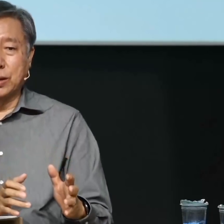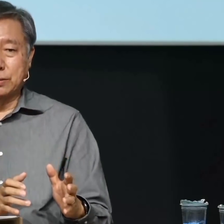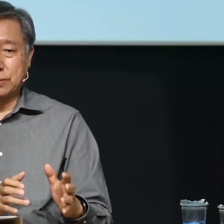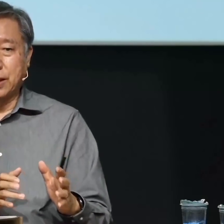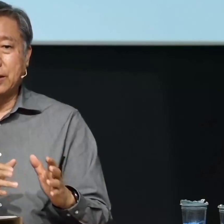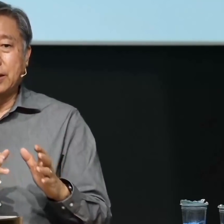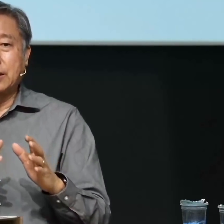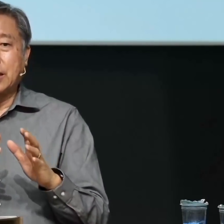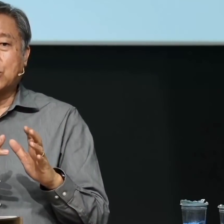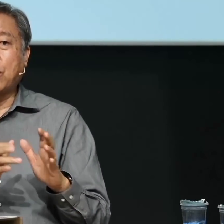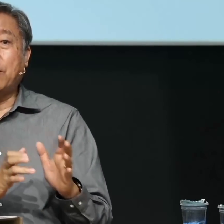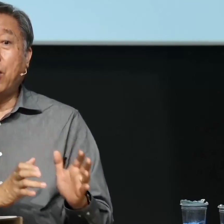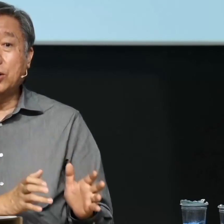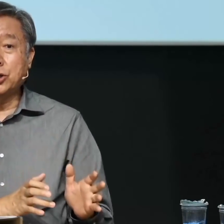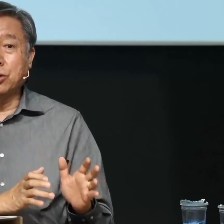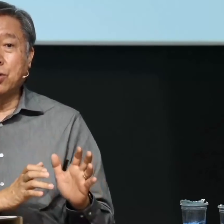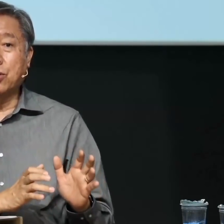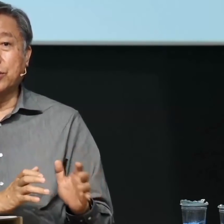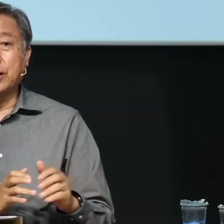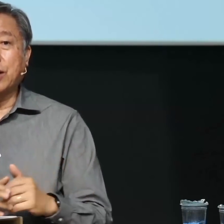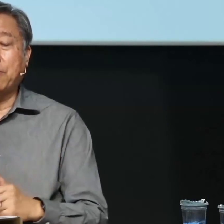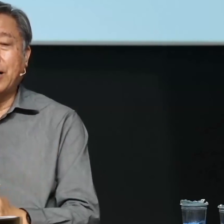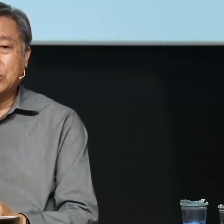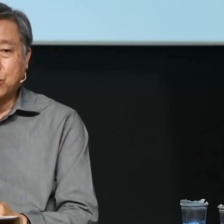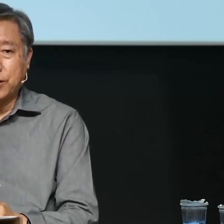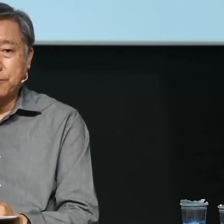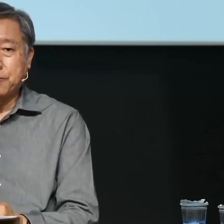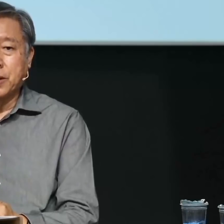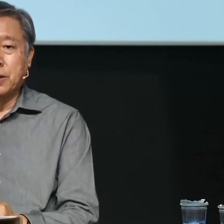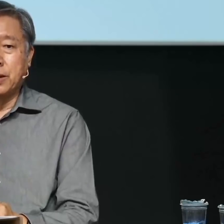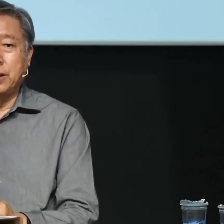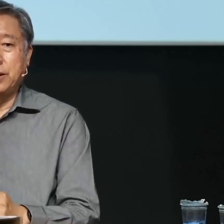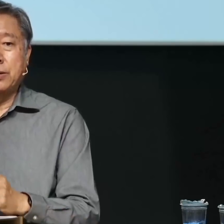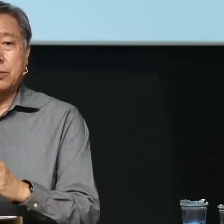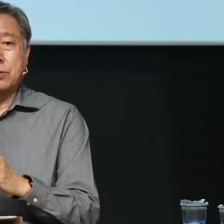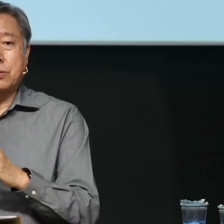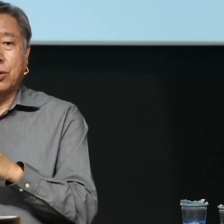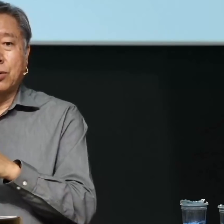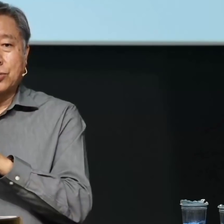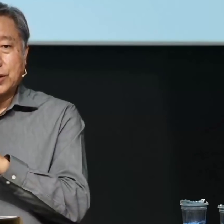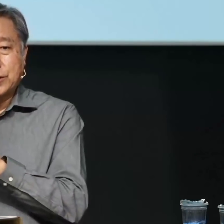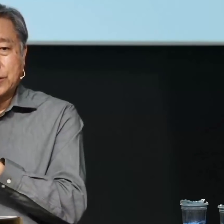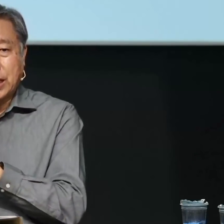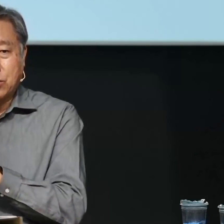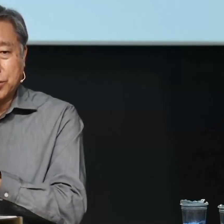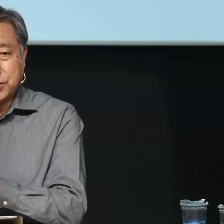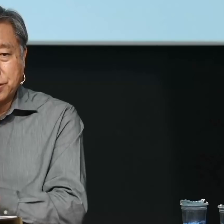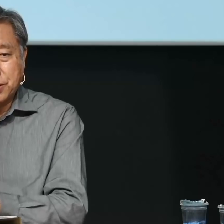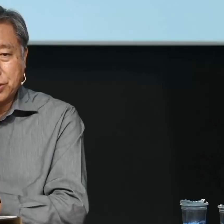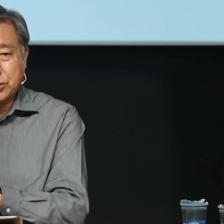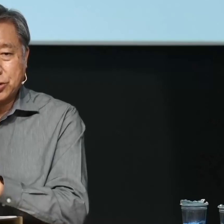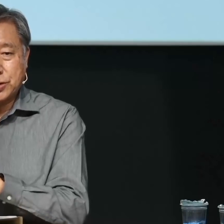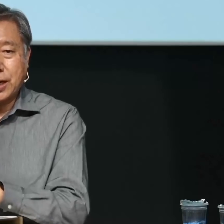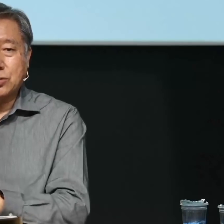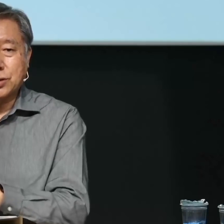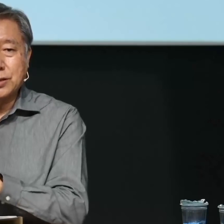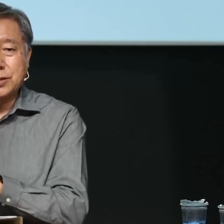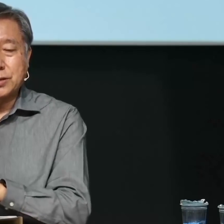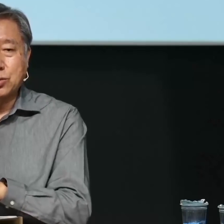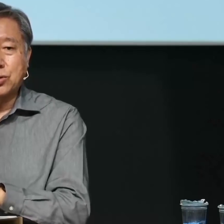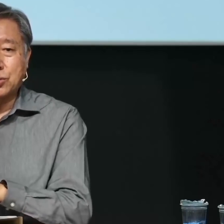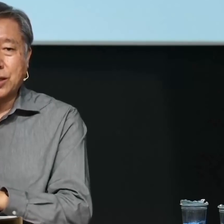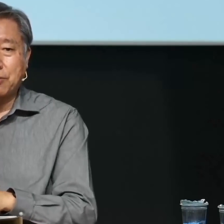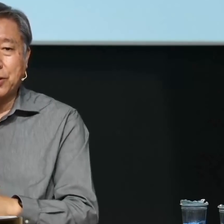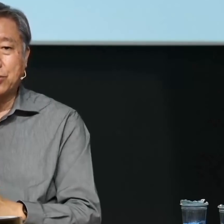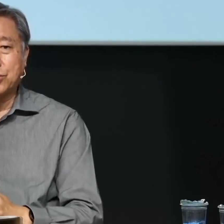Páscoa, né, da sua morte, da Páscoa, e todos esses acontecimentos registrados